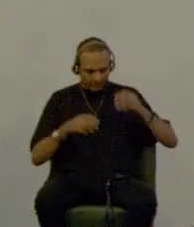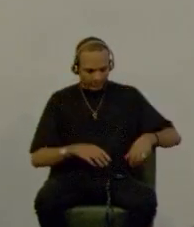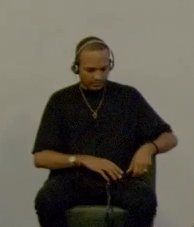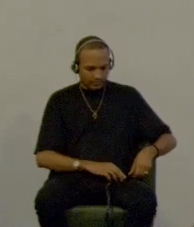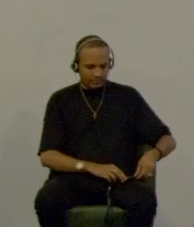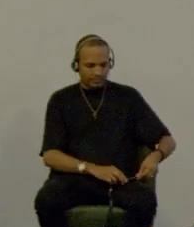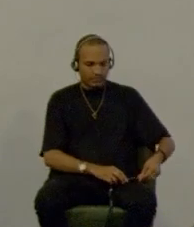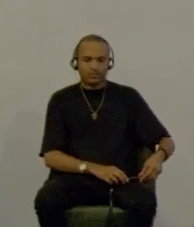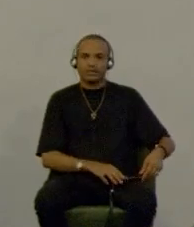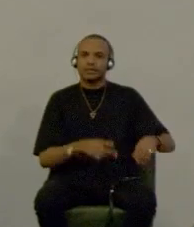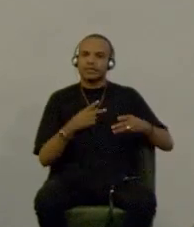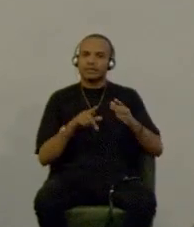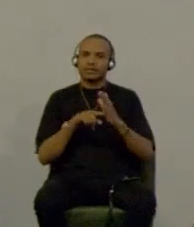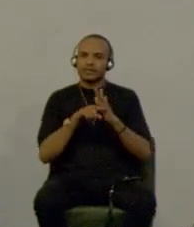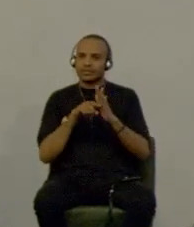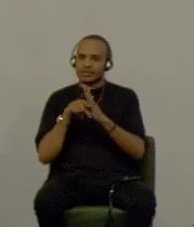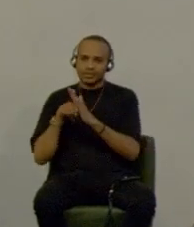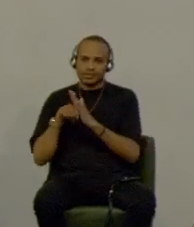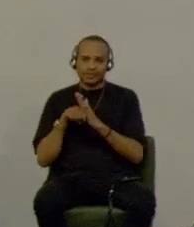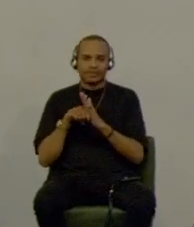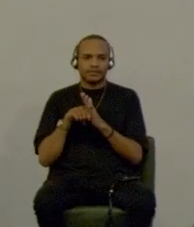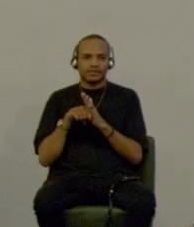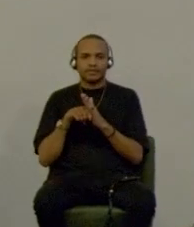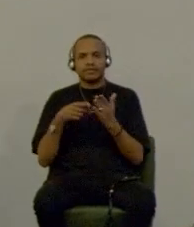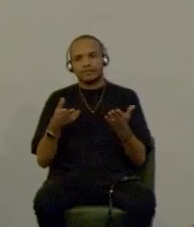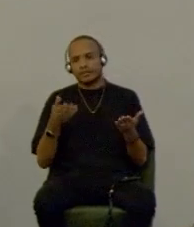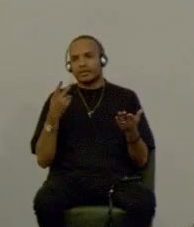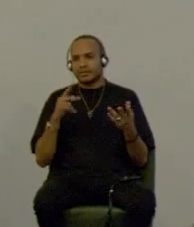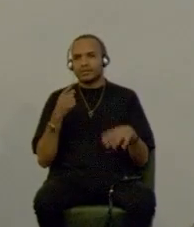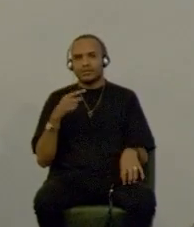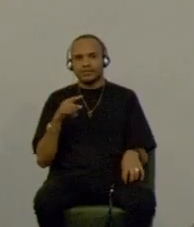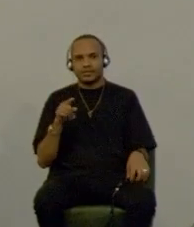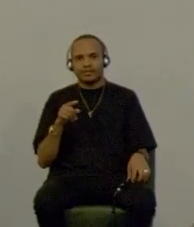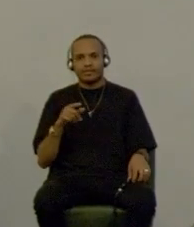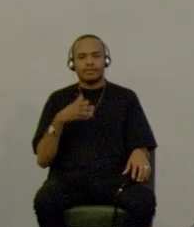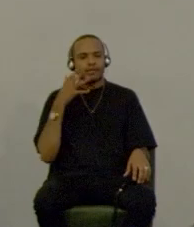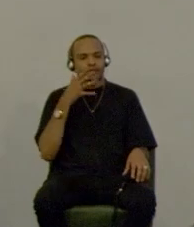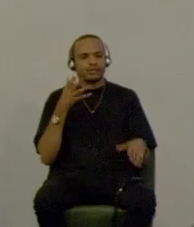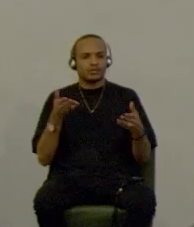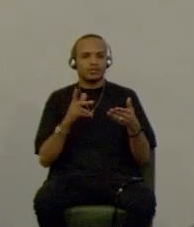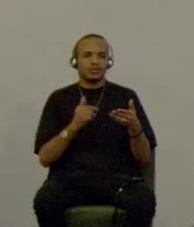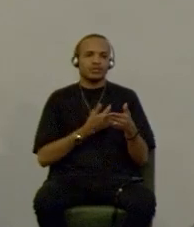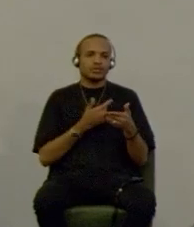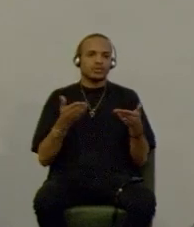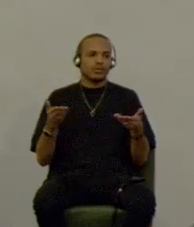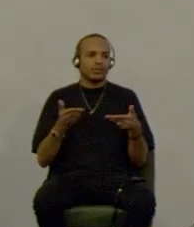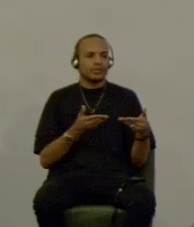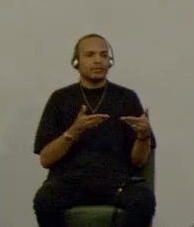dessa busca, dessa investigação. E para essa última mesa, nós